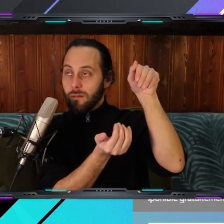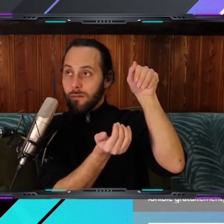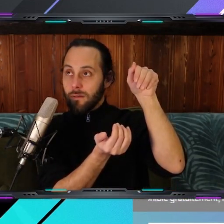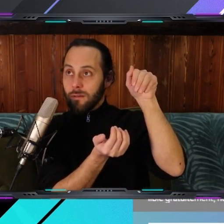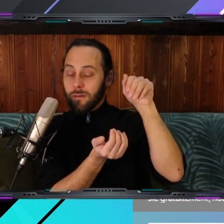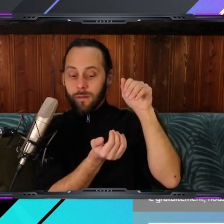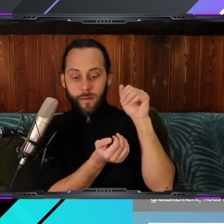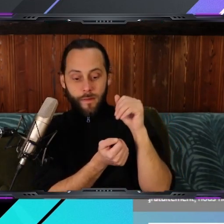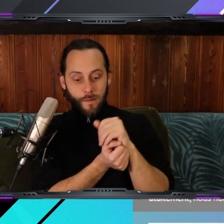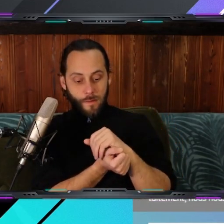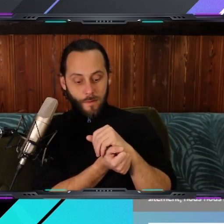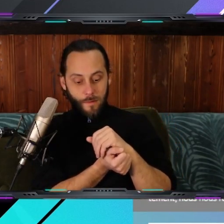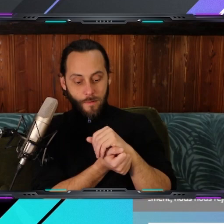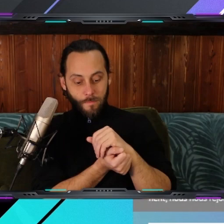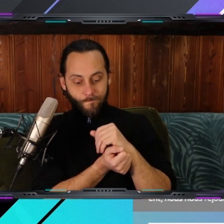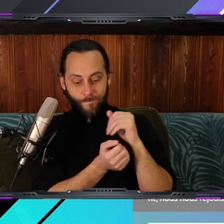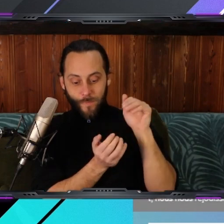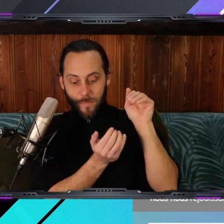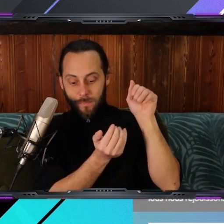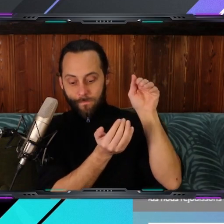espoir.